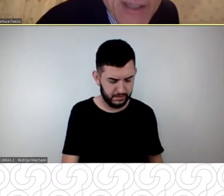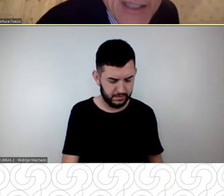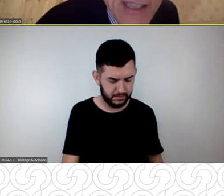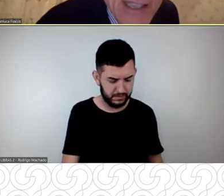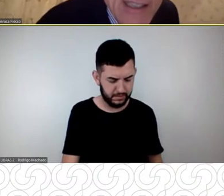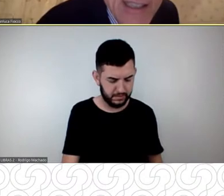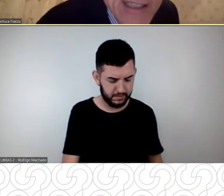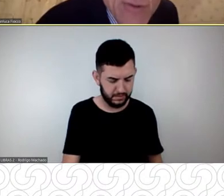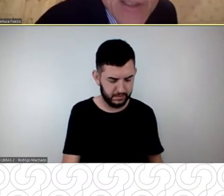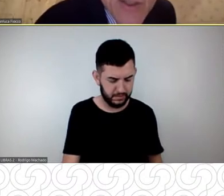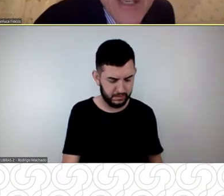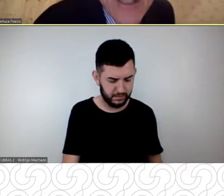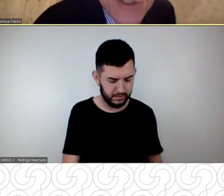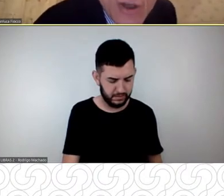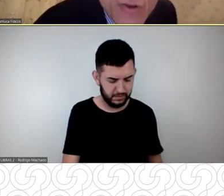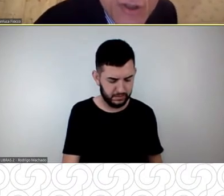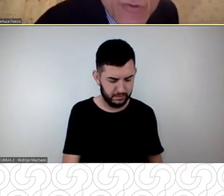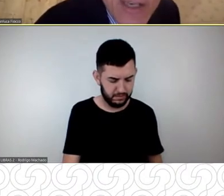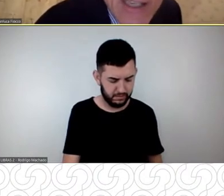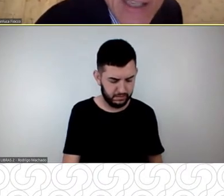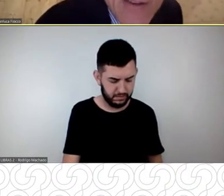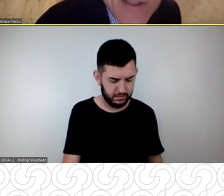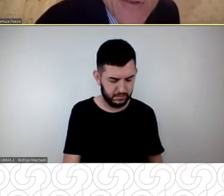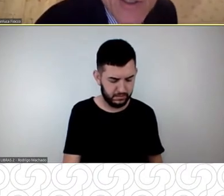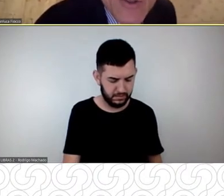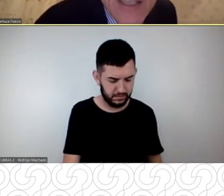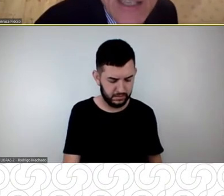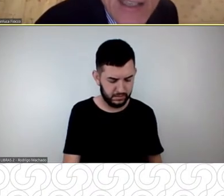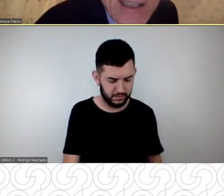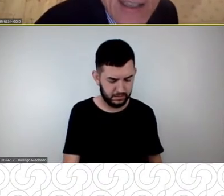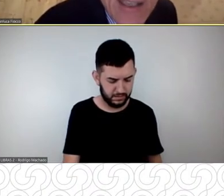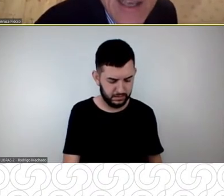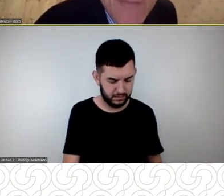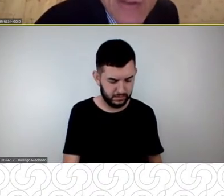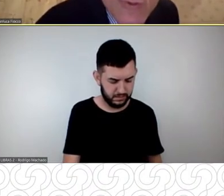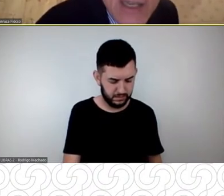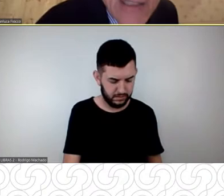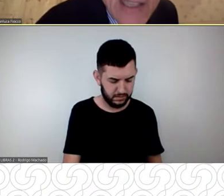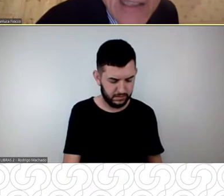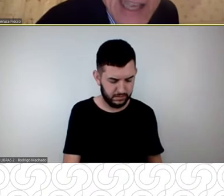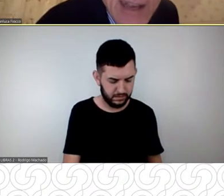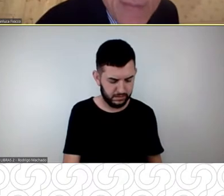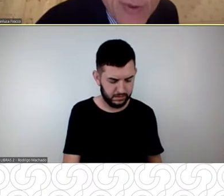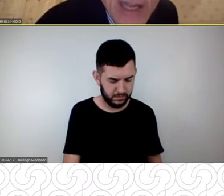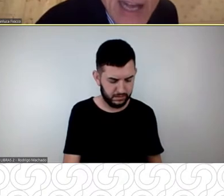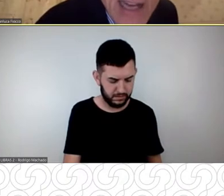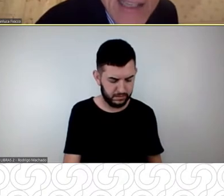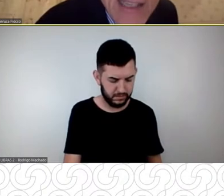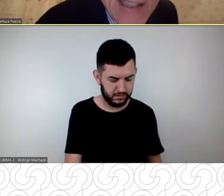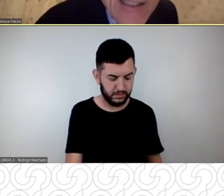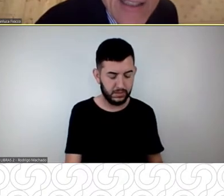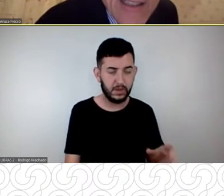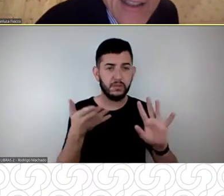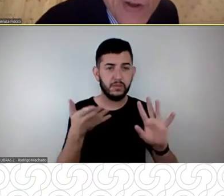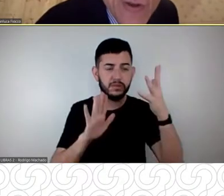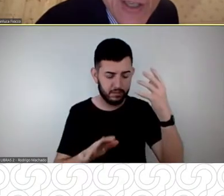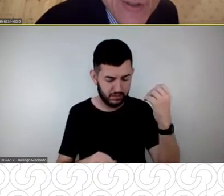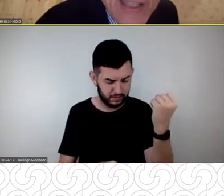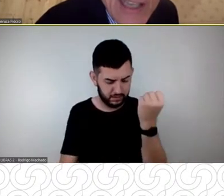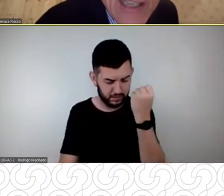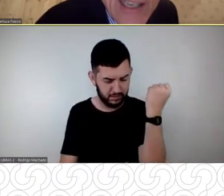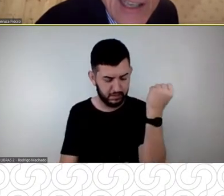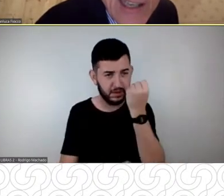responsabilidades ocidentais muito graves, porque a situação que nós vemos hoje na Ucrânia,